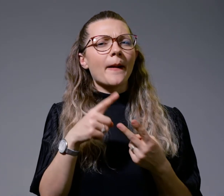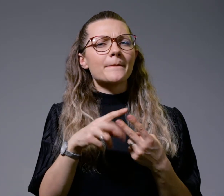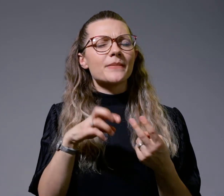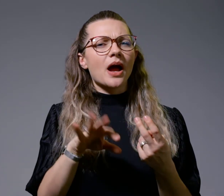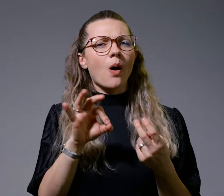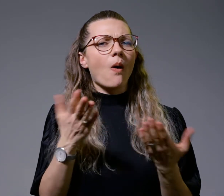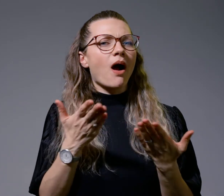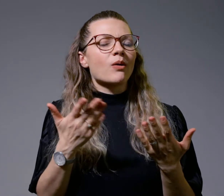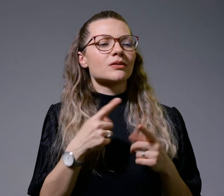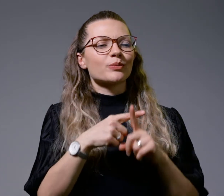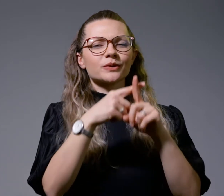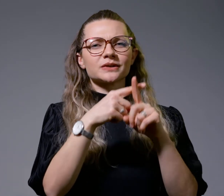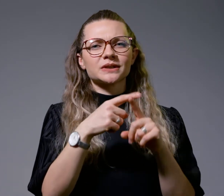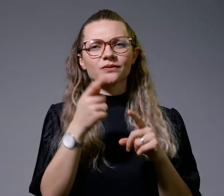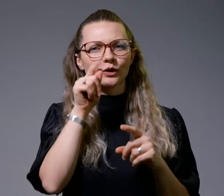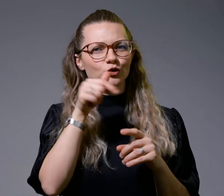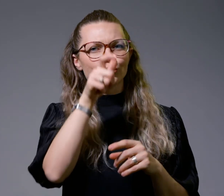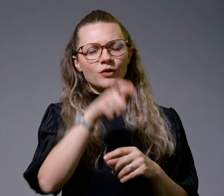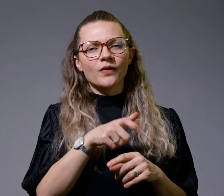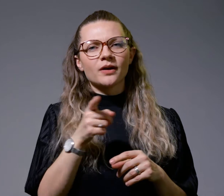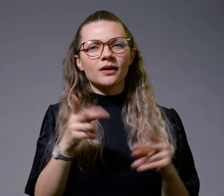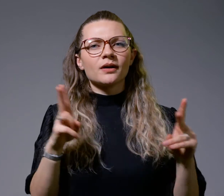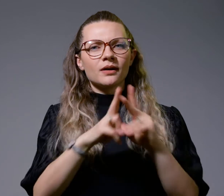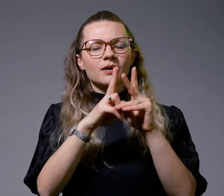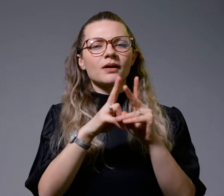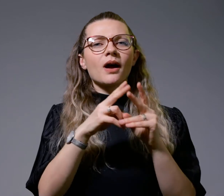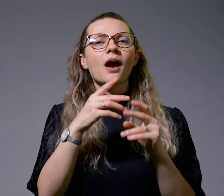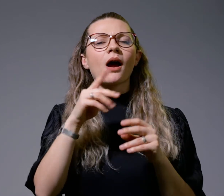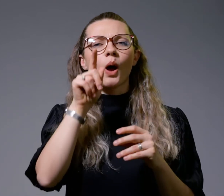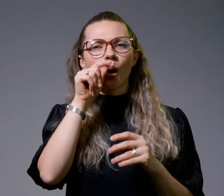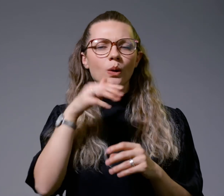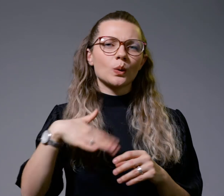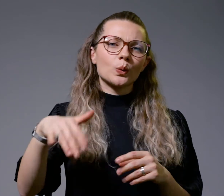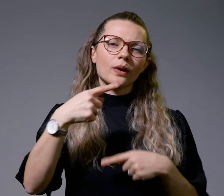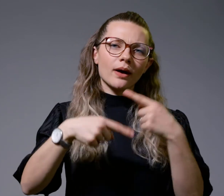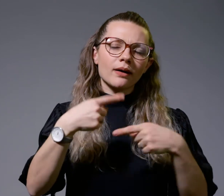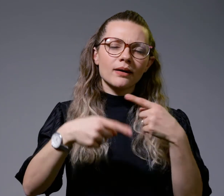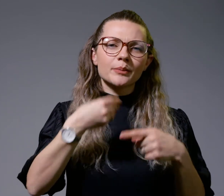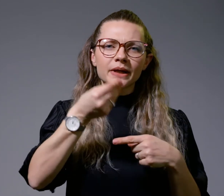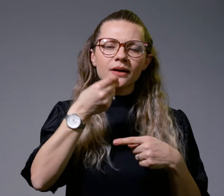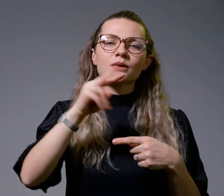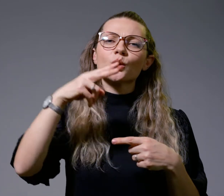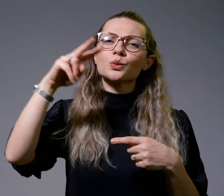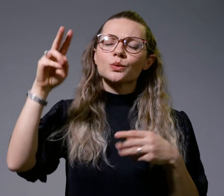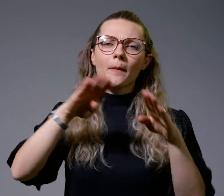име, се сретнува и во народните приказни на другите балкански народи.